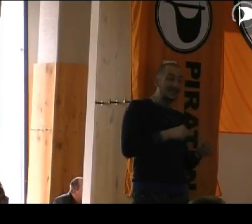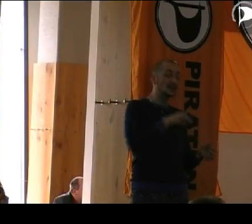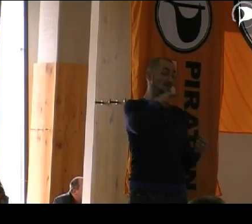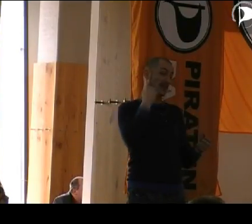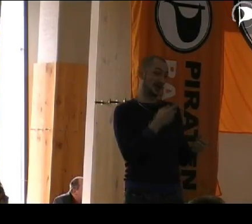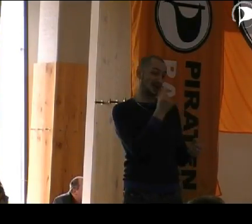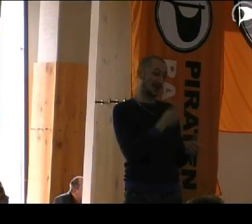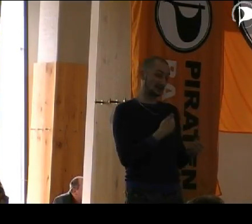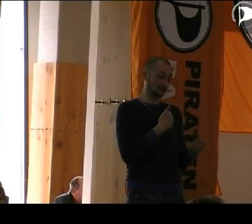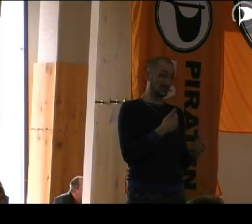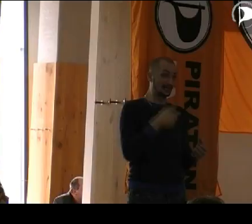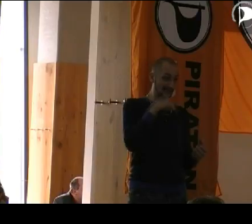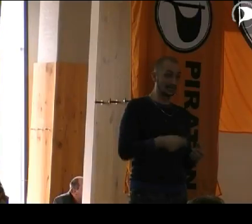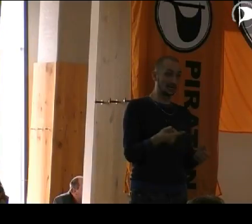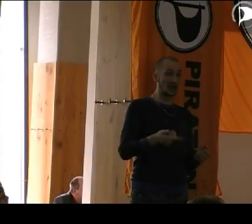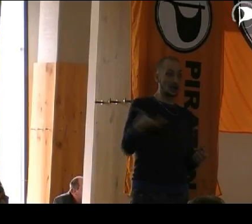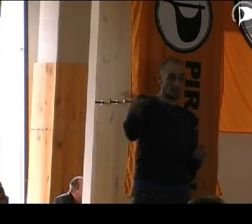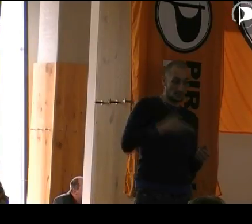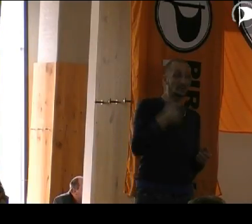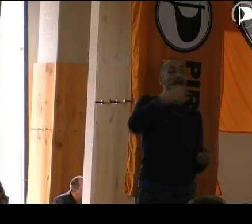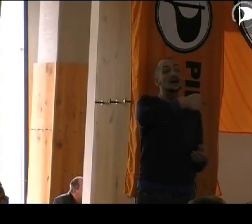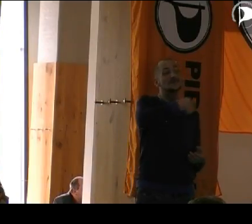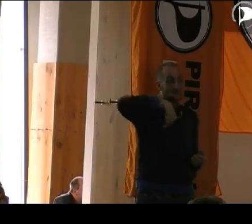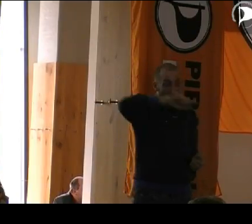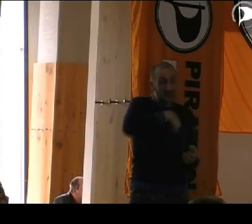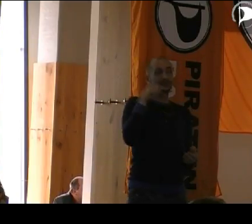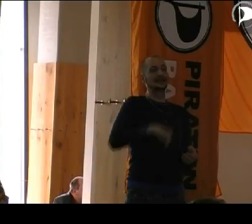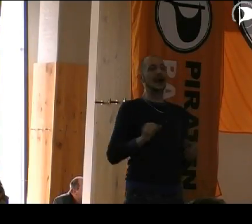kommt aber wenig aktiver piraten sind brauchen das geld viel er